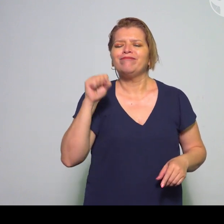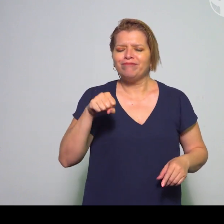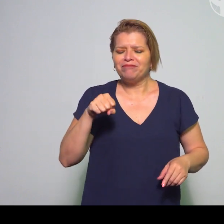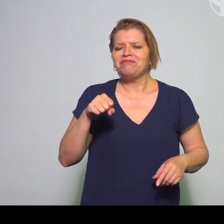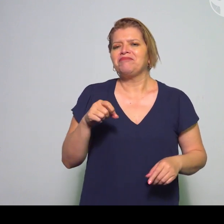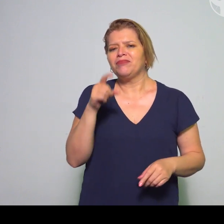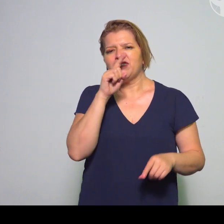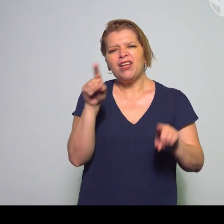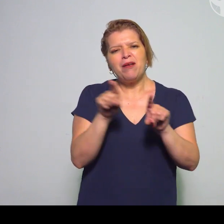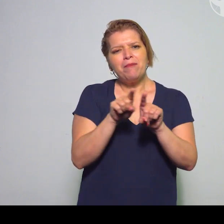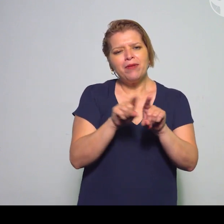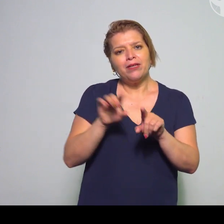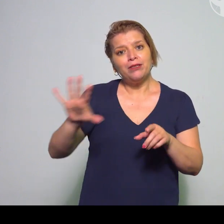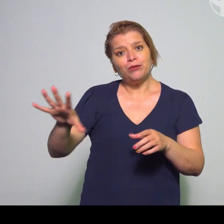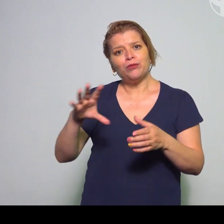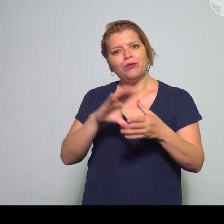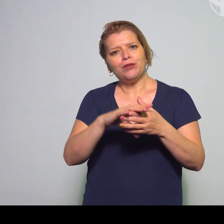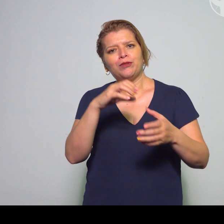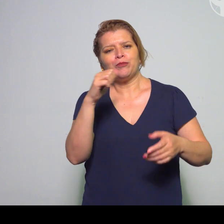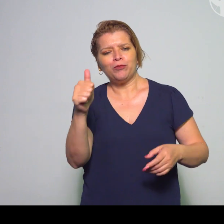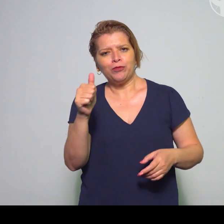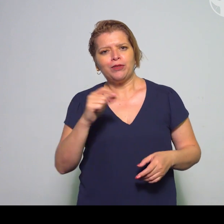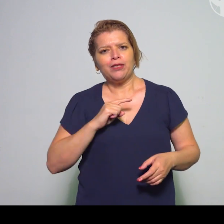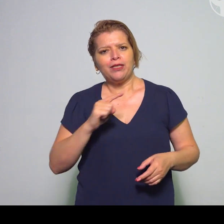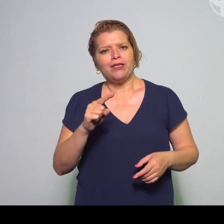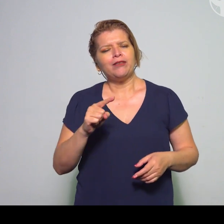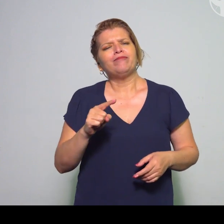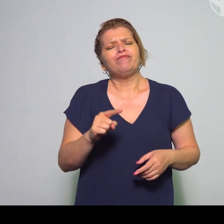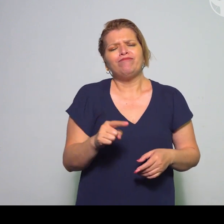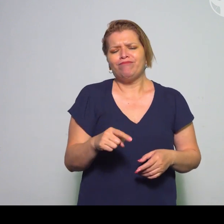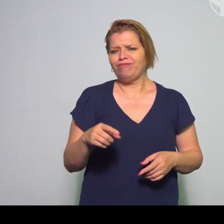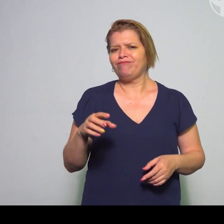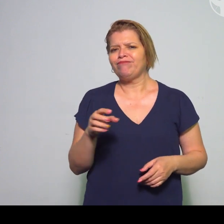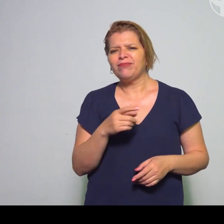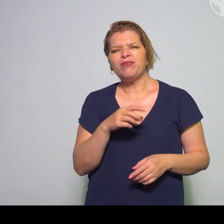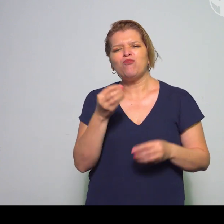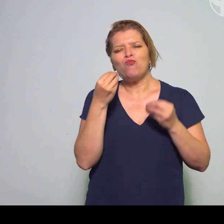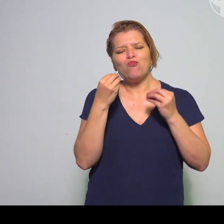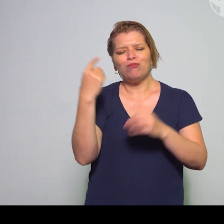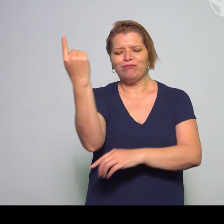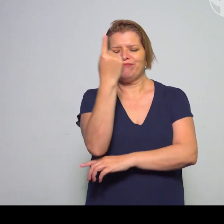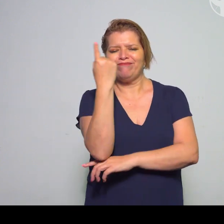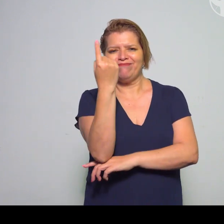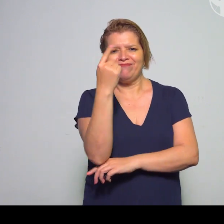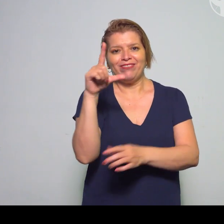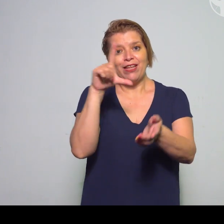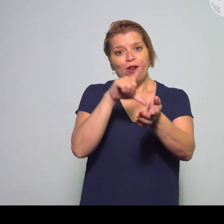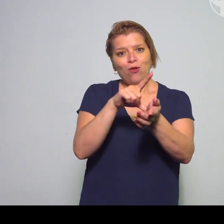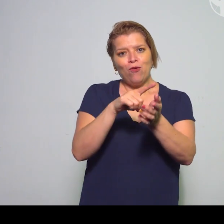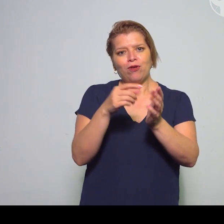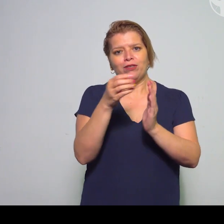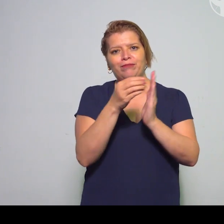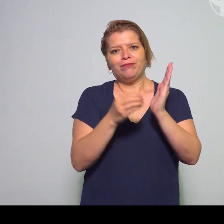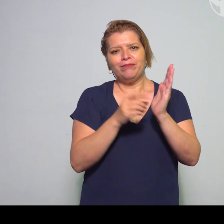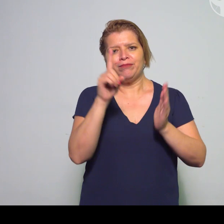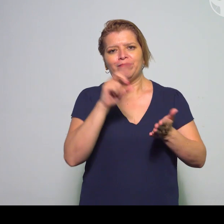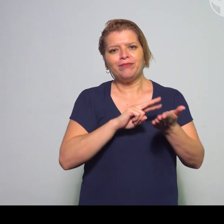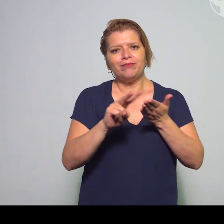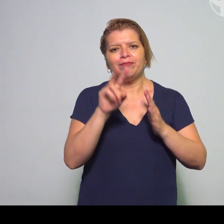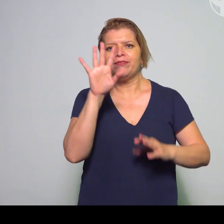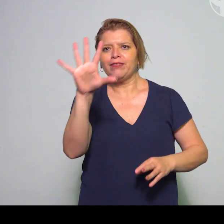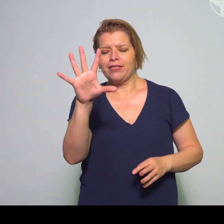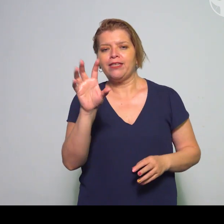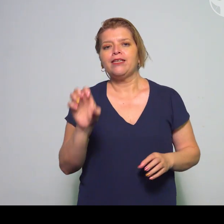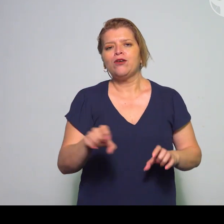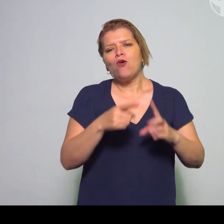esposa Elizabeth también era descendiente de Aarón. Esto según Lucas 1:5. Aquí inicia